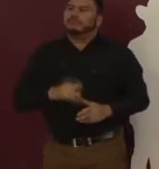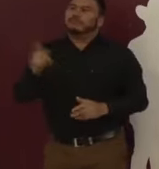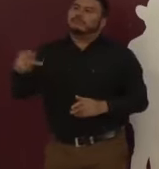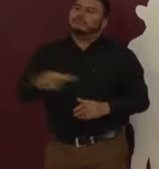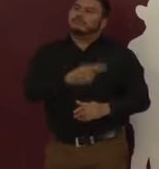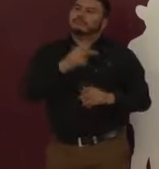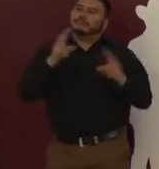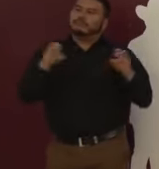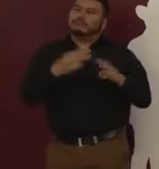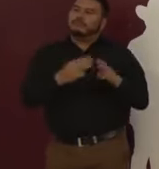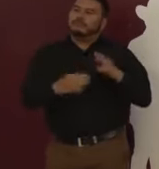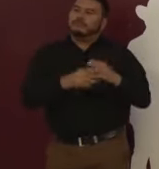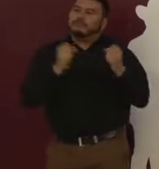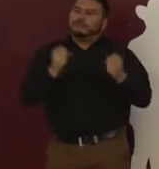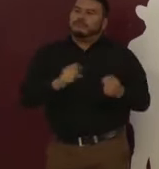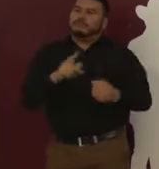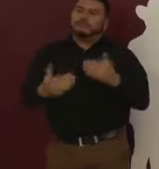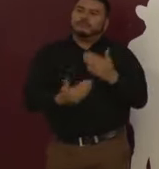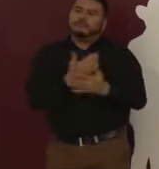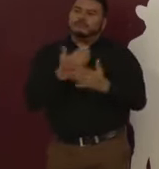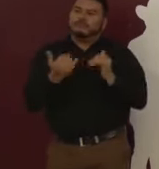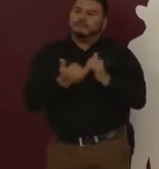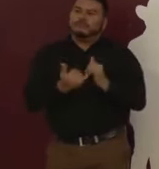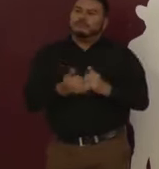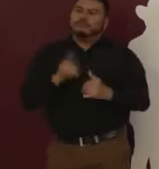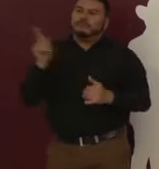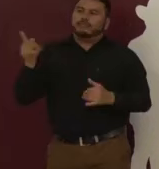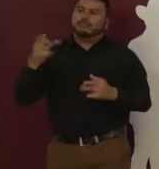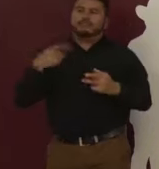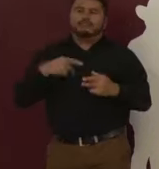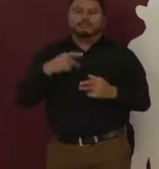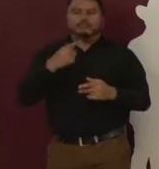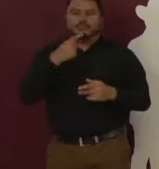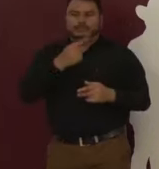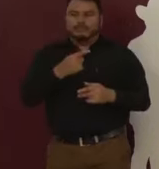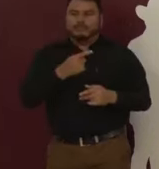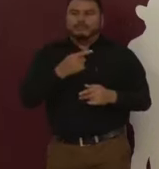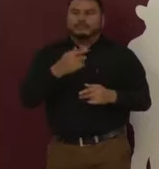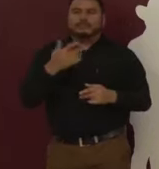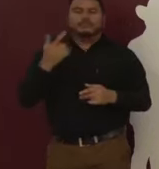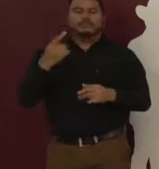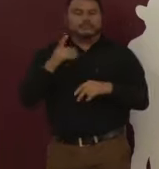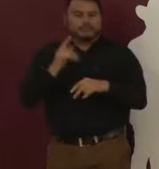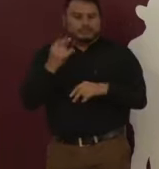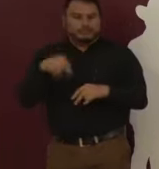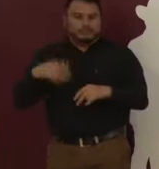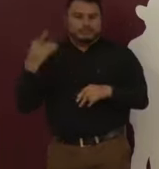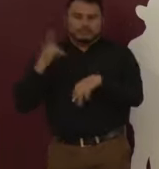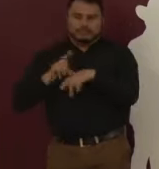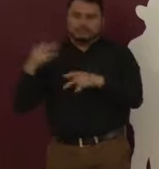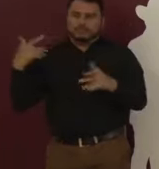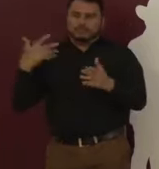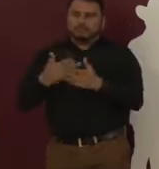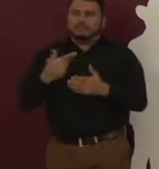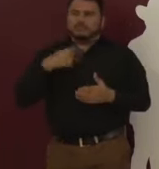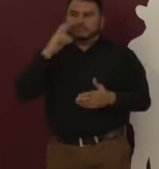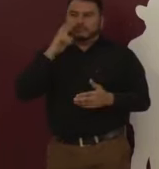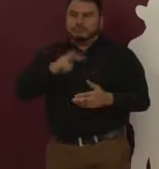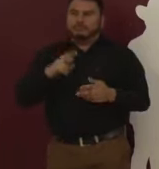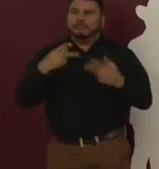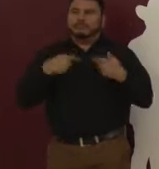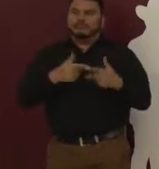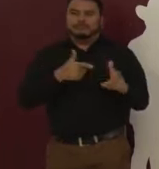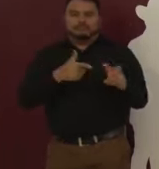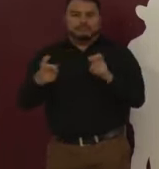materia de sí. Seguridad de esta mañana, Isaías Martín comentaba que bueno, en los últimos días de Tijuana se ha mostrado un repunte en el decomiso